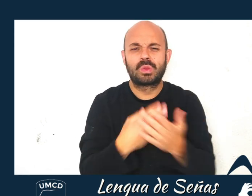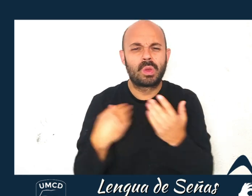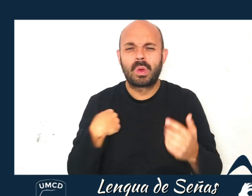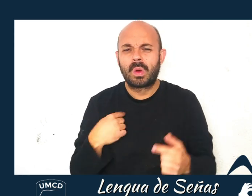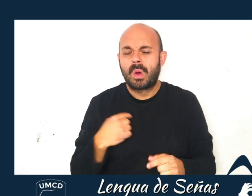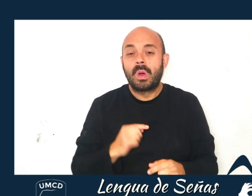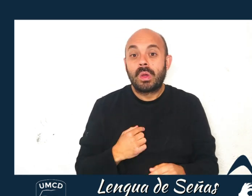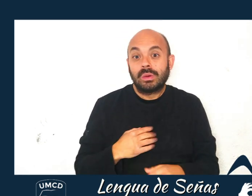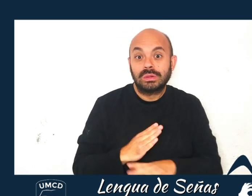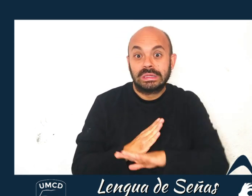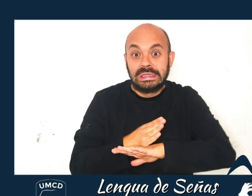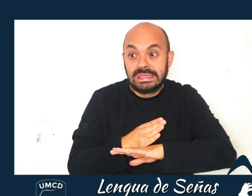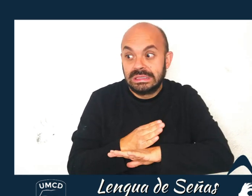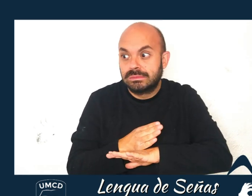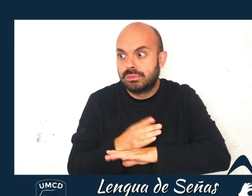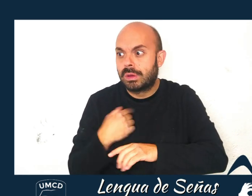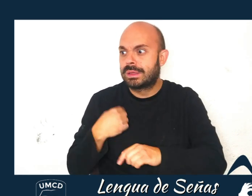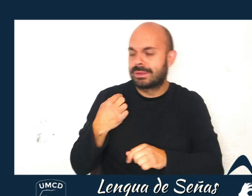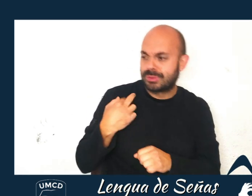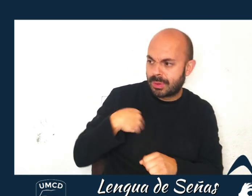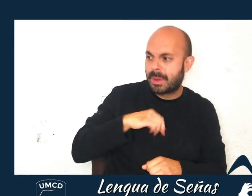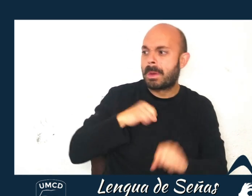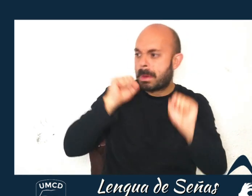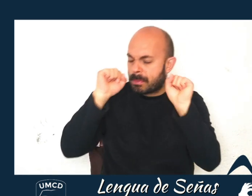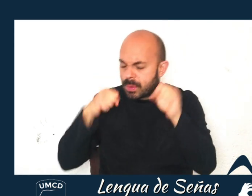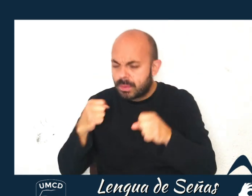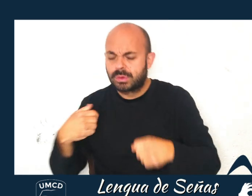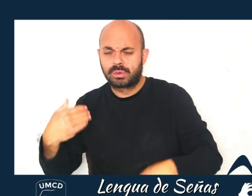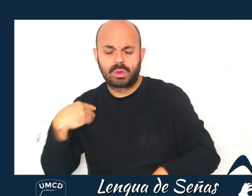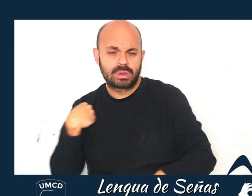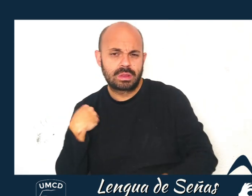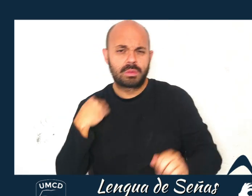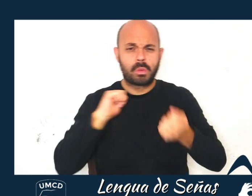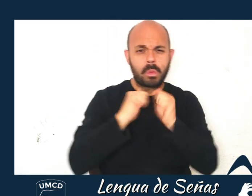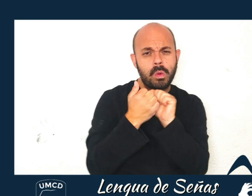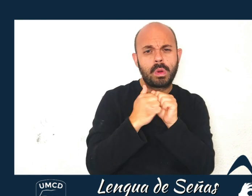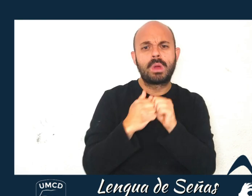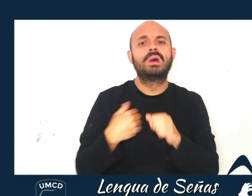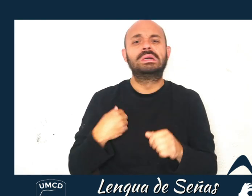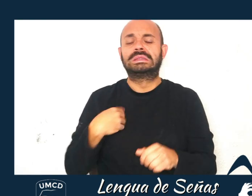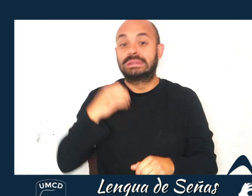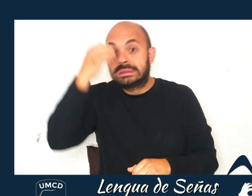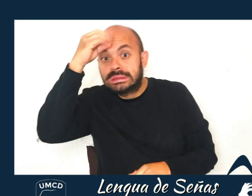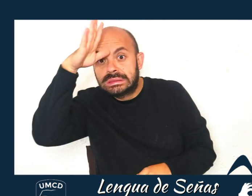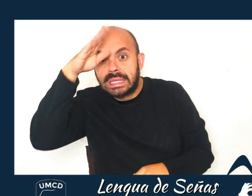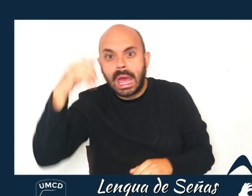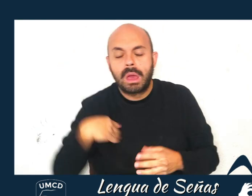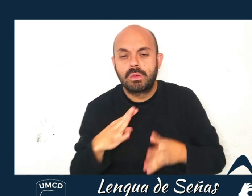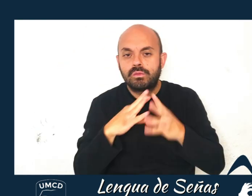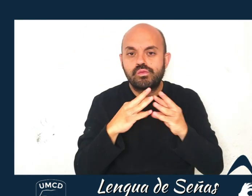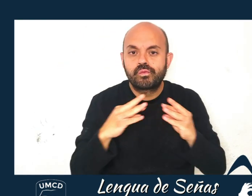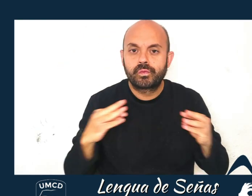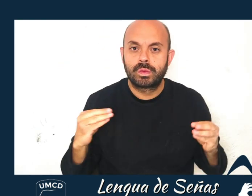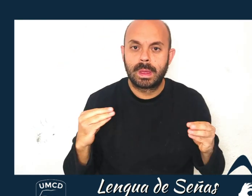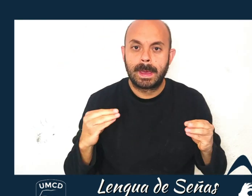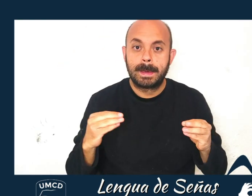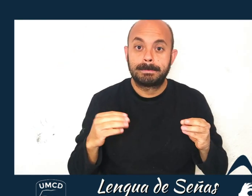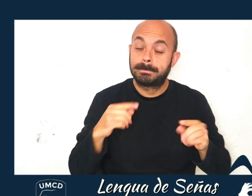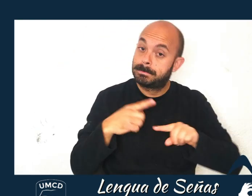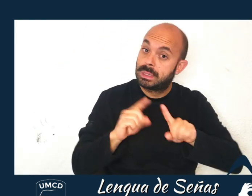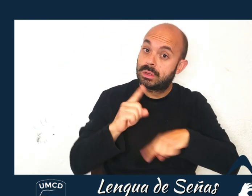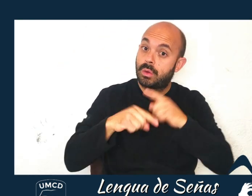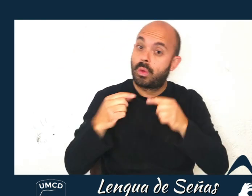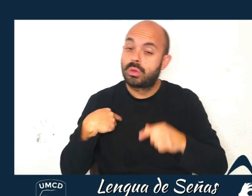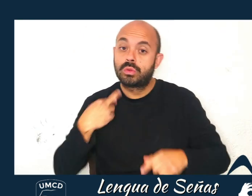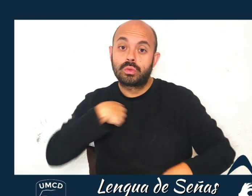manera de brindar juicios ante las cosas va a cambiar en la medida en la que nosotros nos alineamos